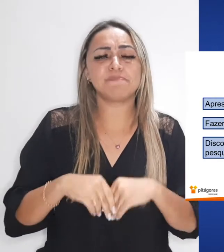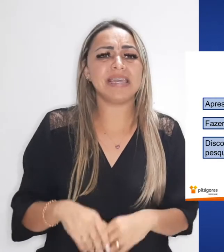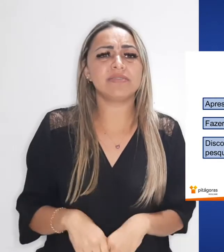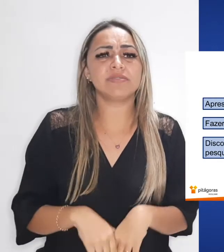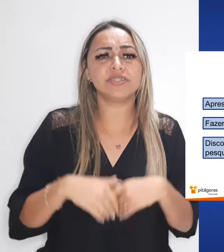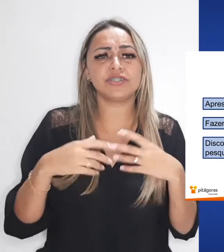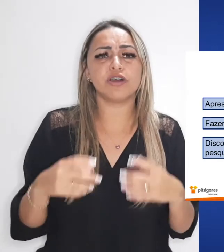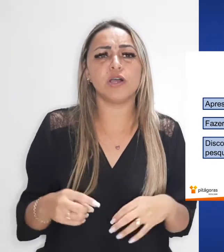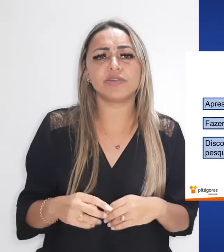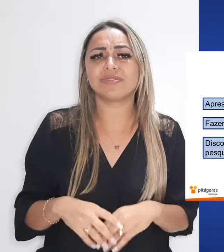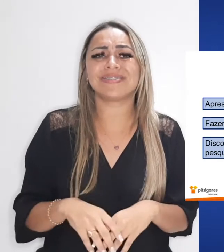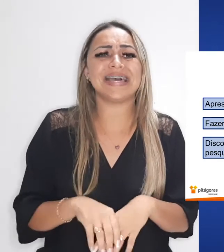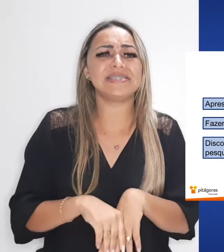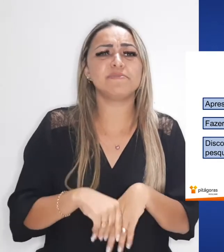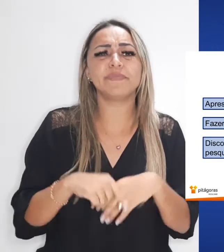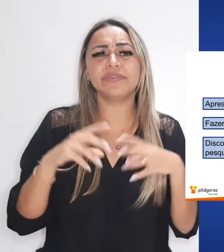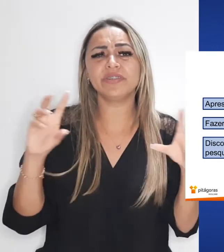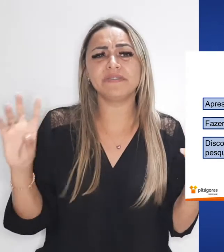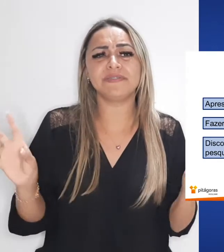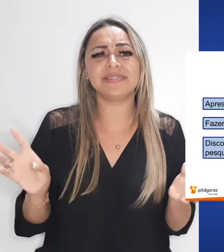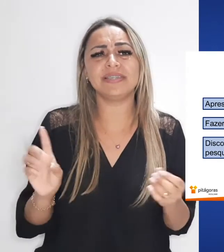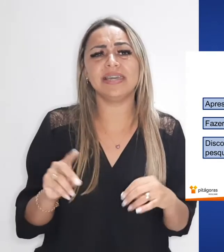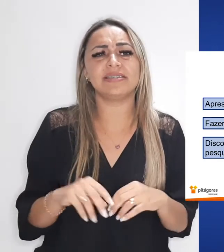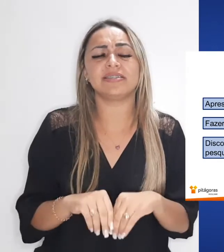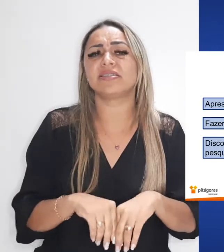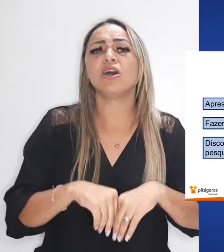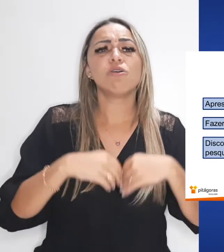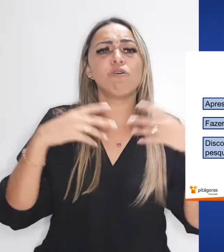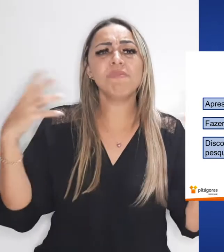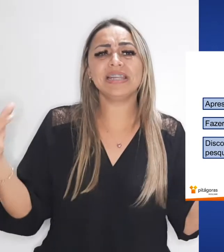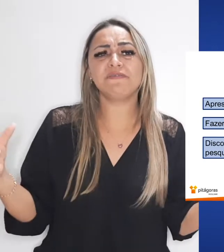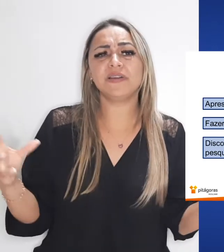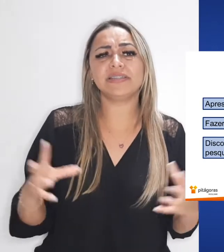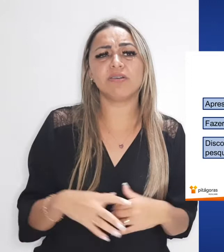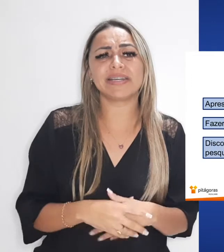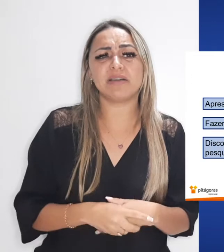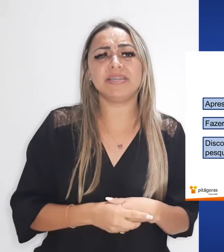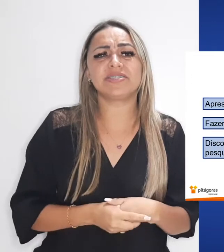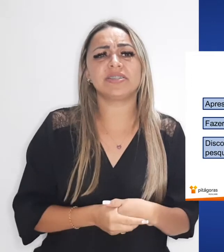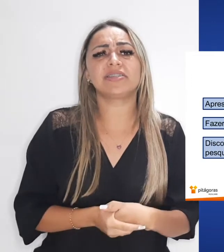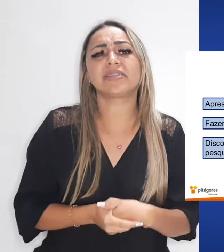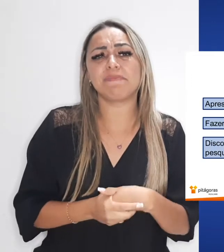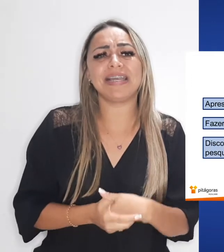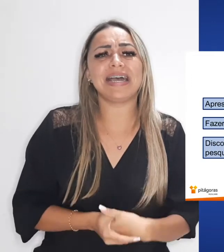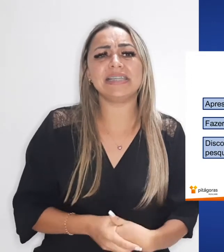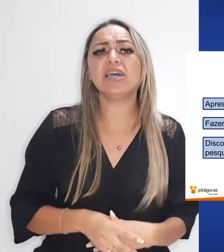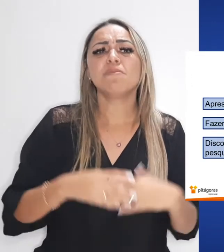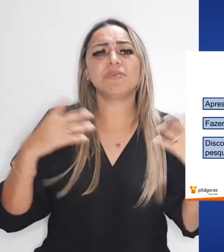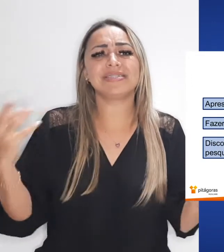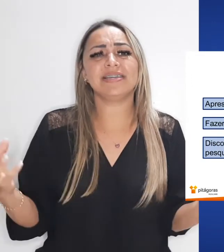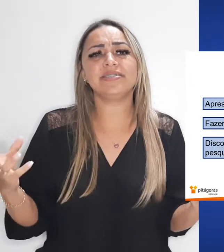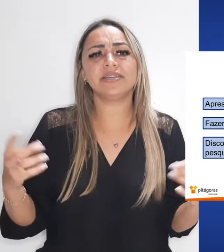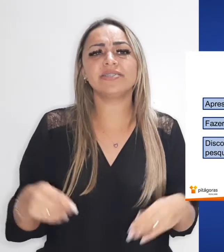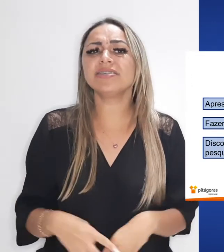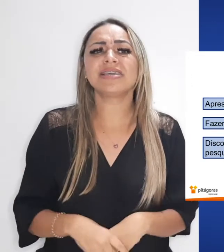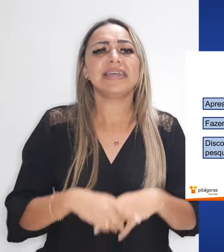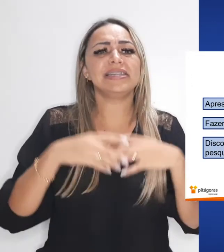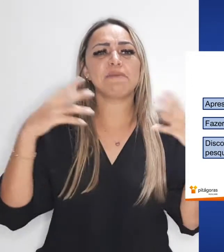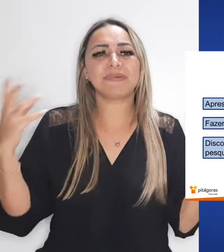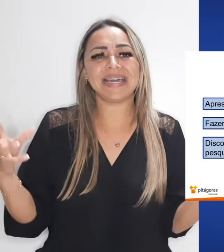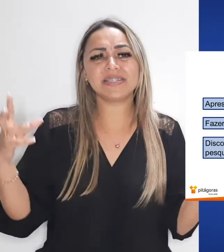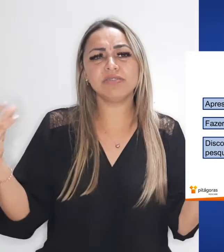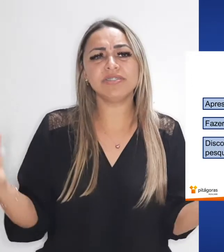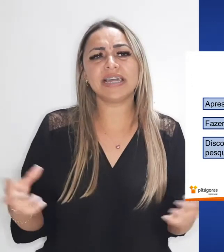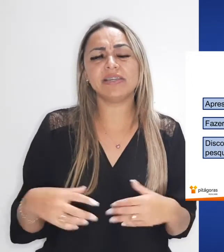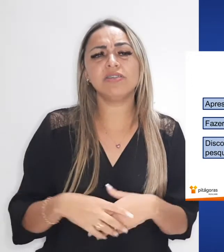os aspectos históricos das imunodeficiências, como ela foi teoricamente trabalhada por cientistas e